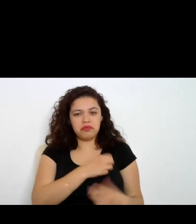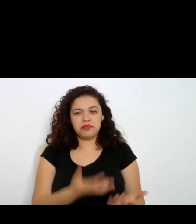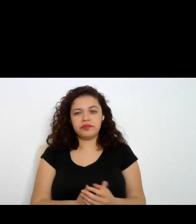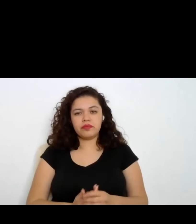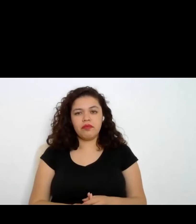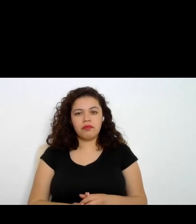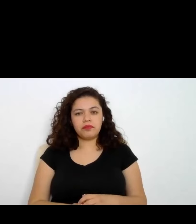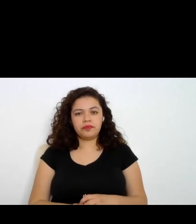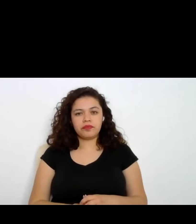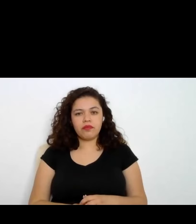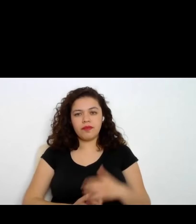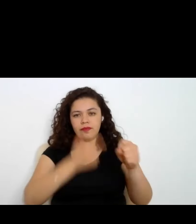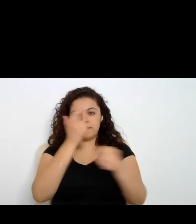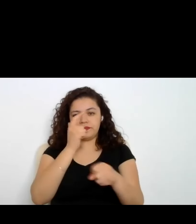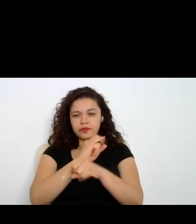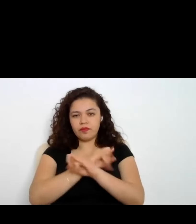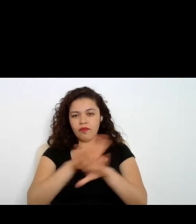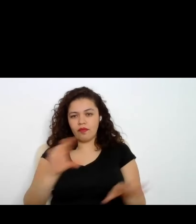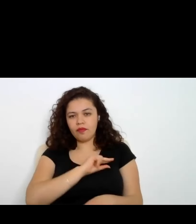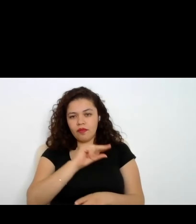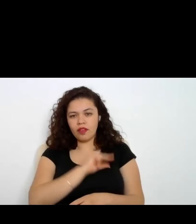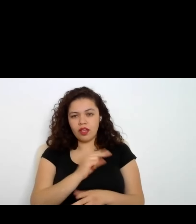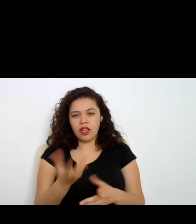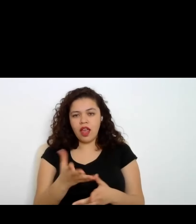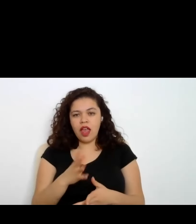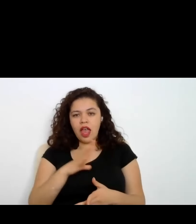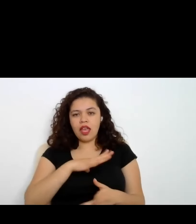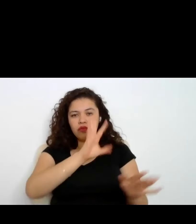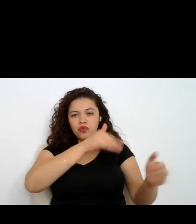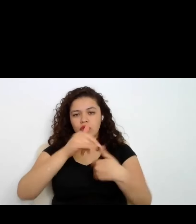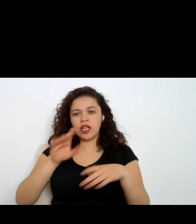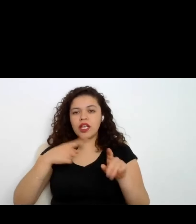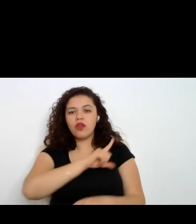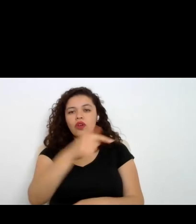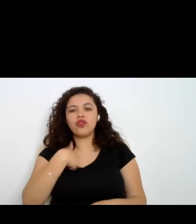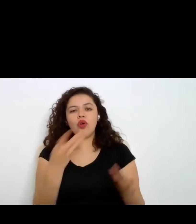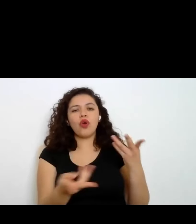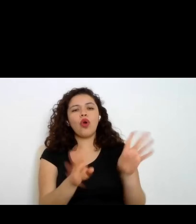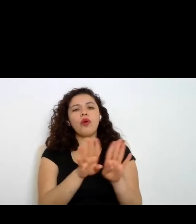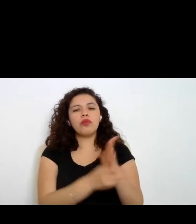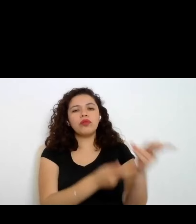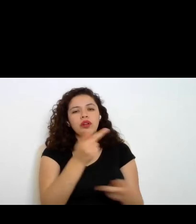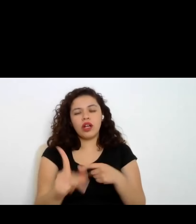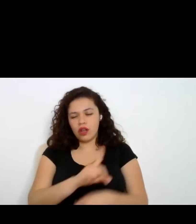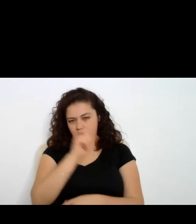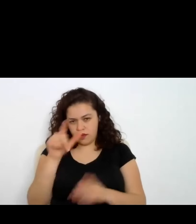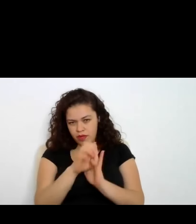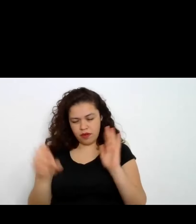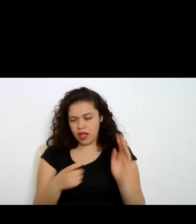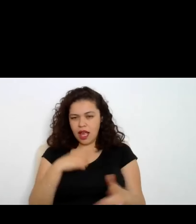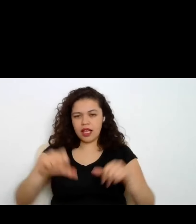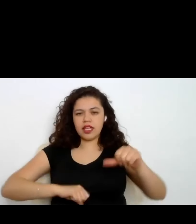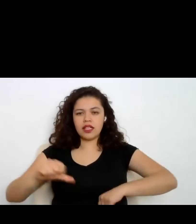Identificar qué datos personales se obtienen y cómo se obtienen. En esto de identificar, por ejemplo, las actividades en las que se utilizan los